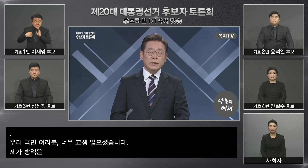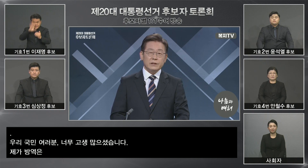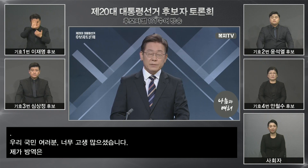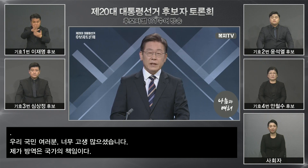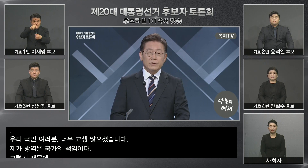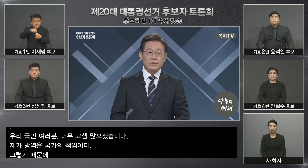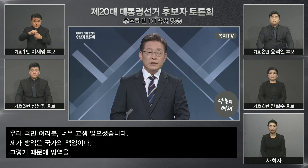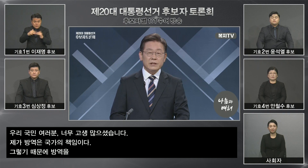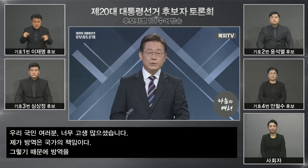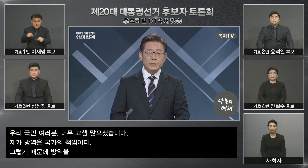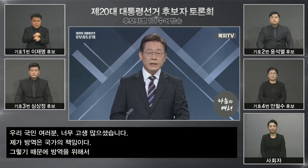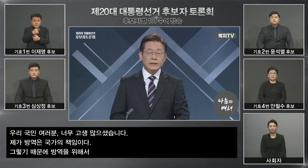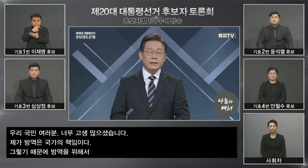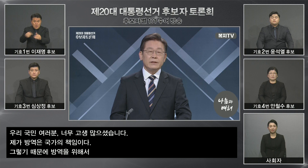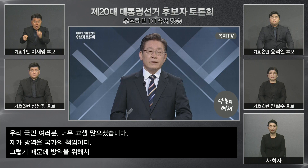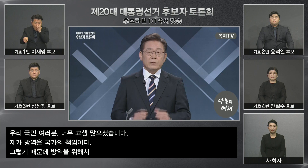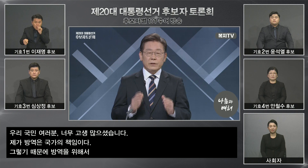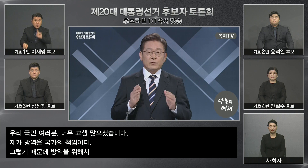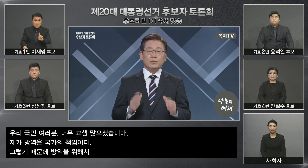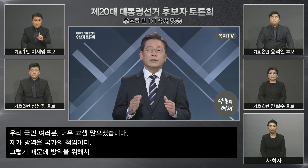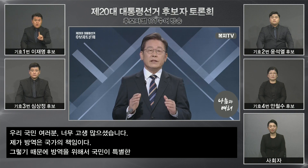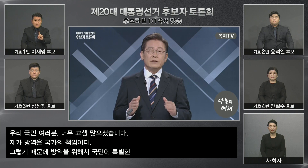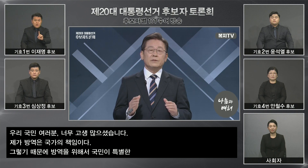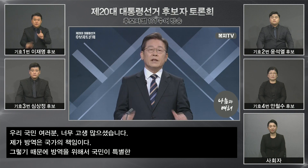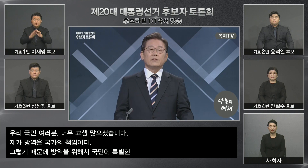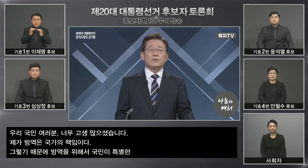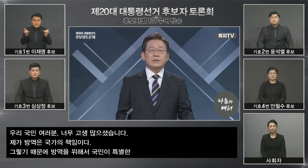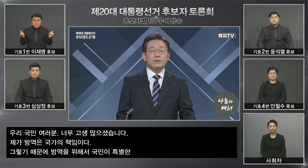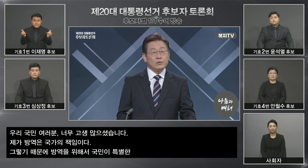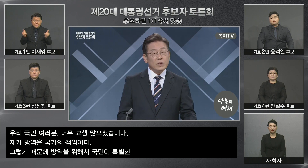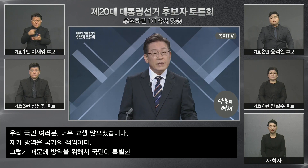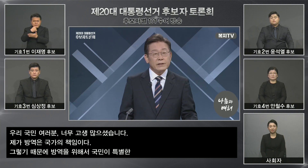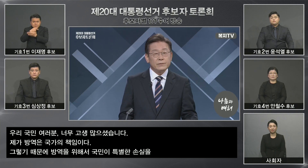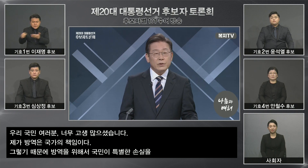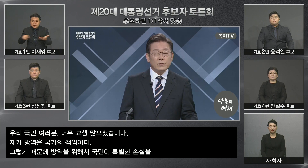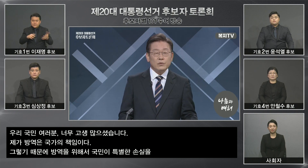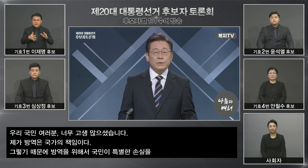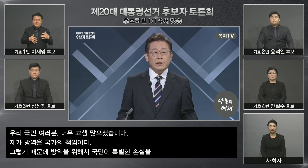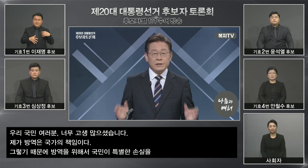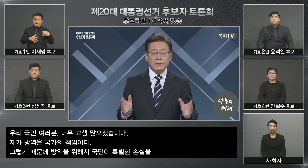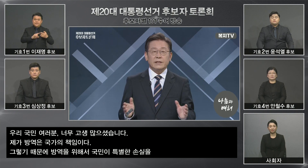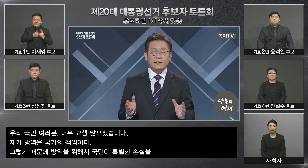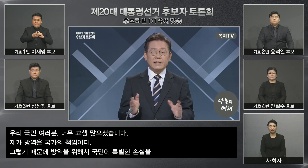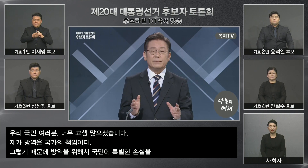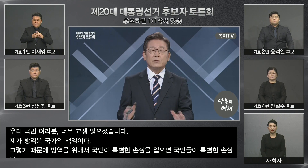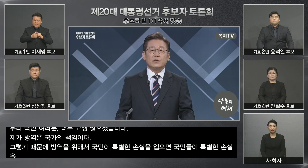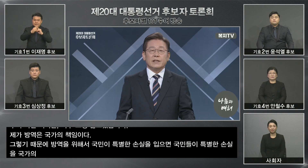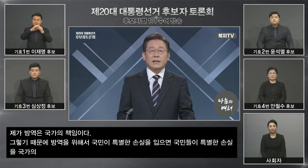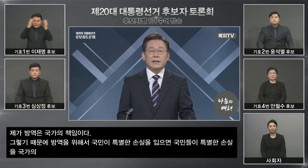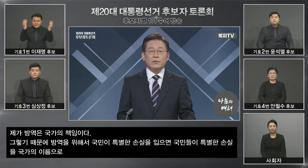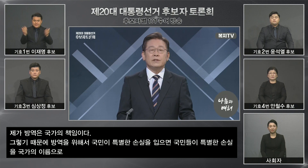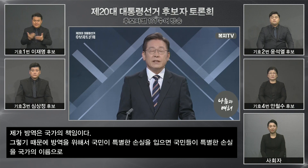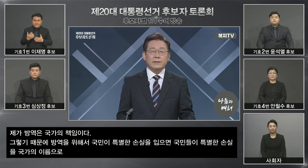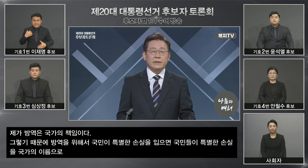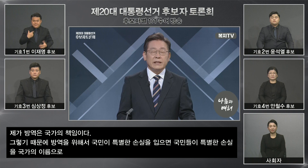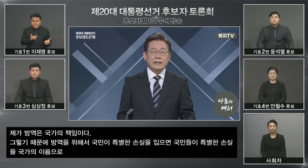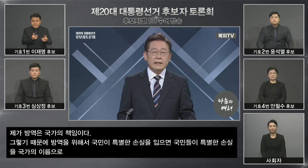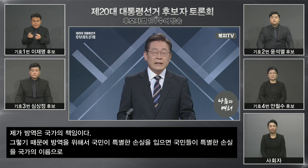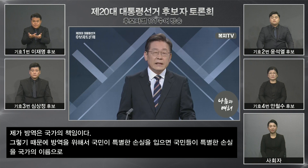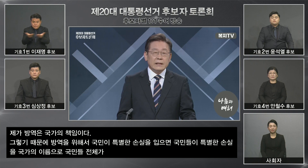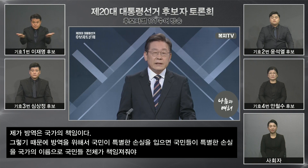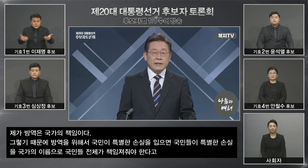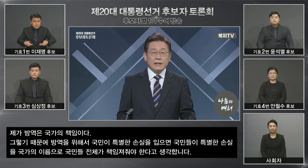위해서 국민이 특별한 손실을 입으면 국민들의 그 특별한 손실을 국가의 이름으로 국민들 전체가 책임져 줘야 된다고